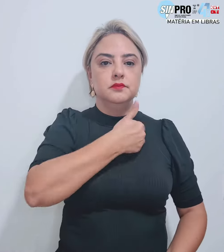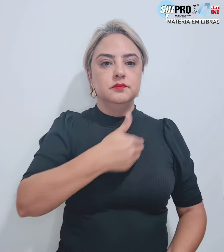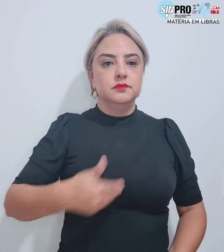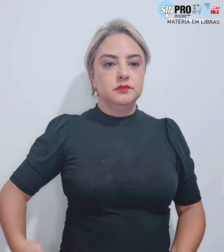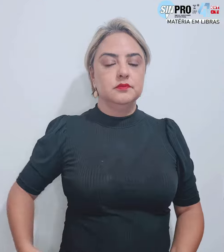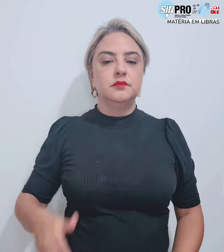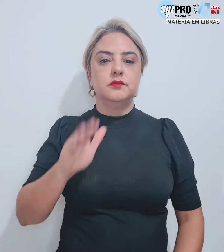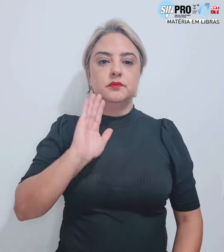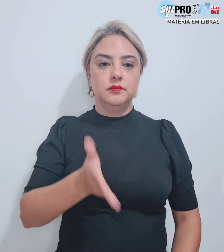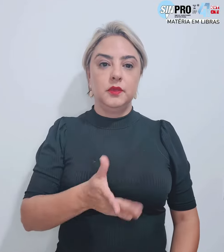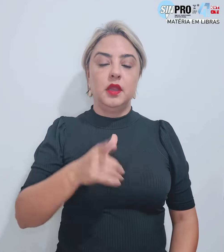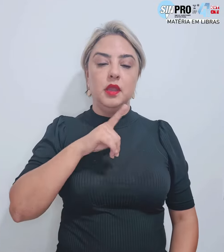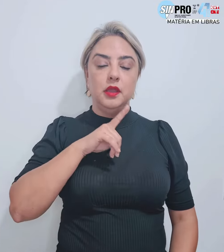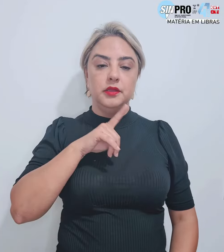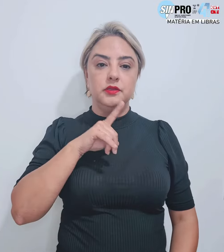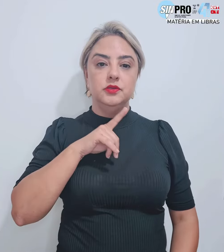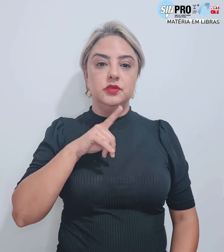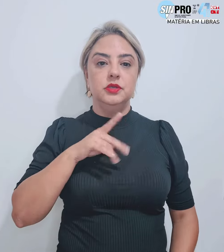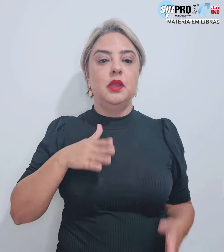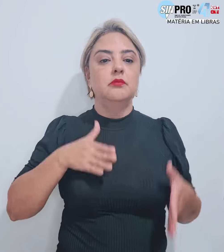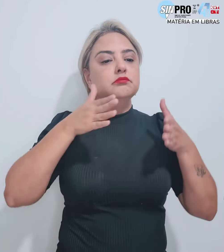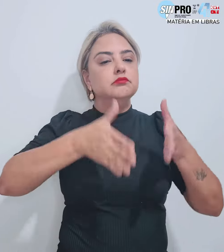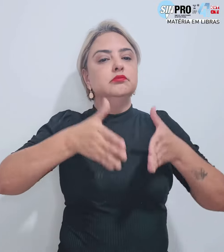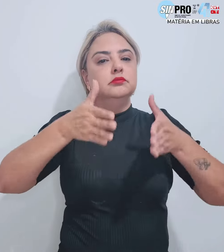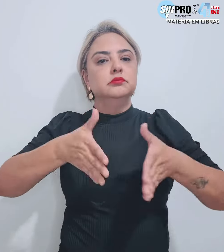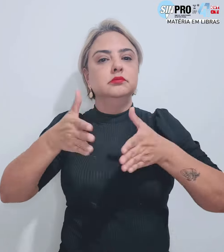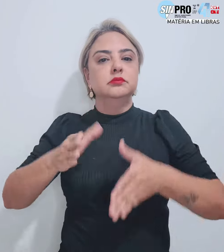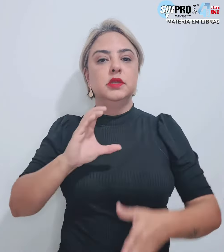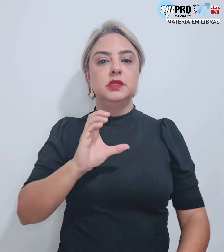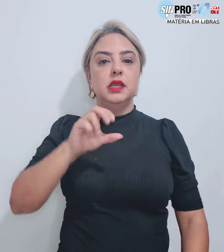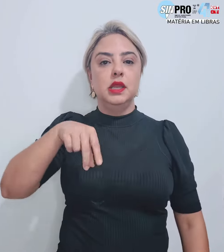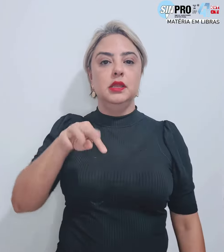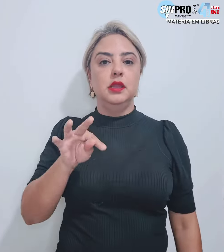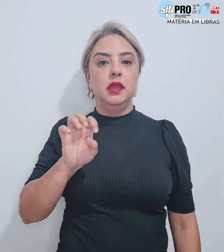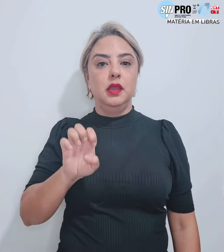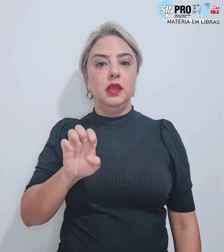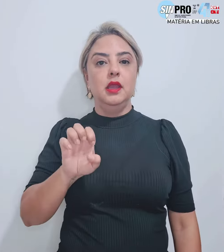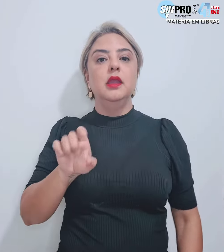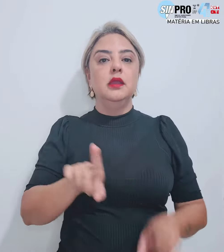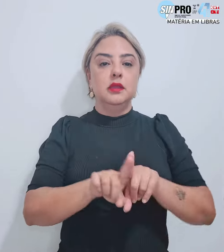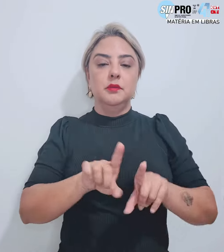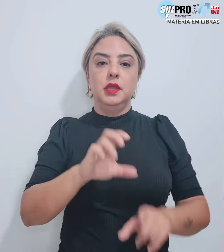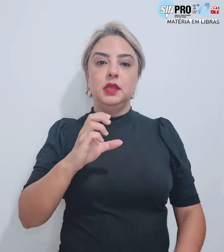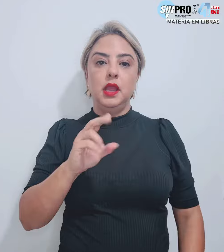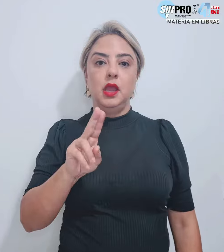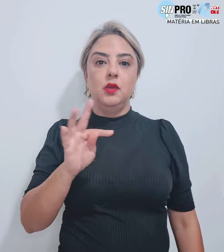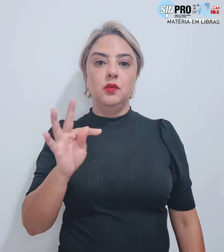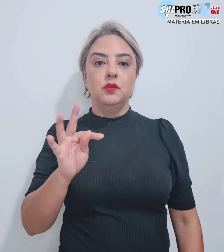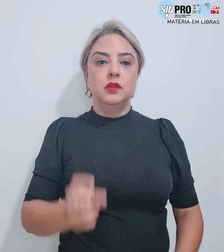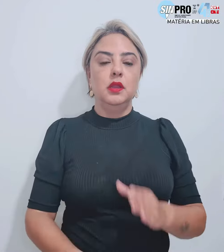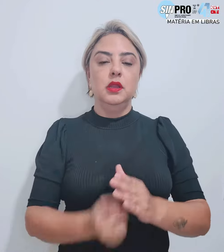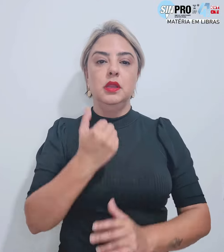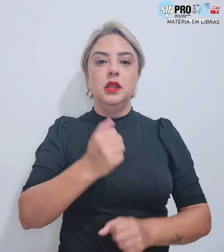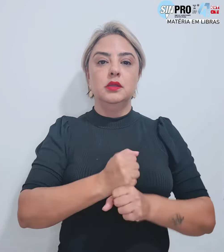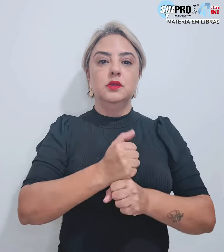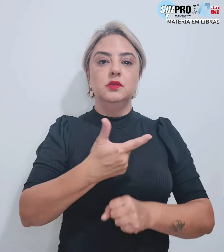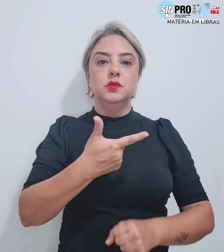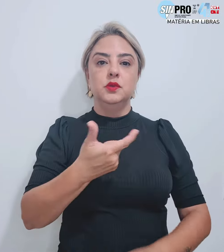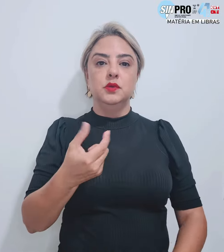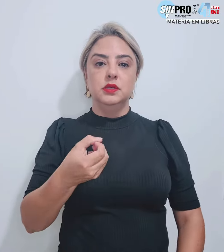que já contava com as participações da CNTE e da CUT. Criado em 2007, o